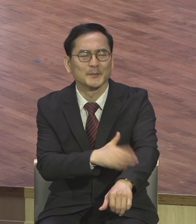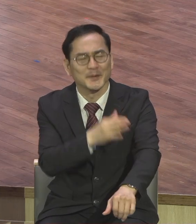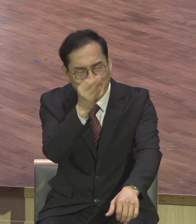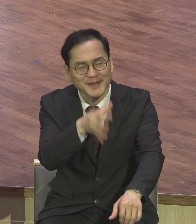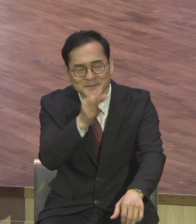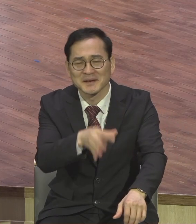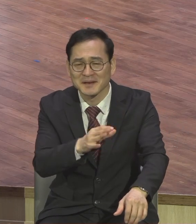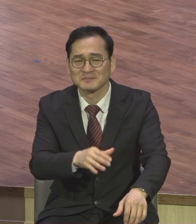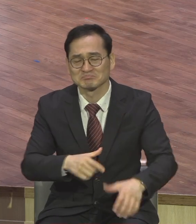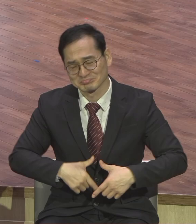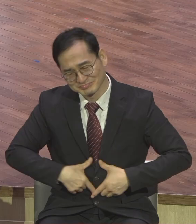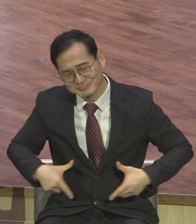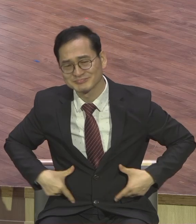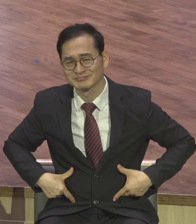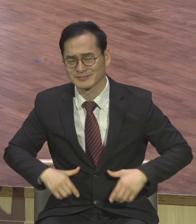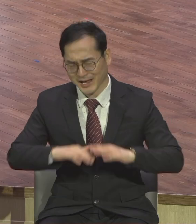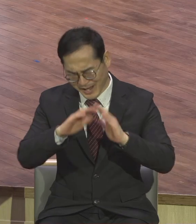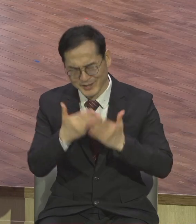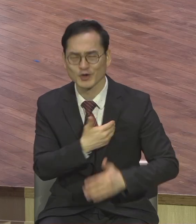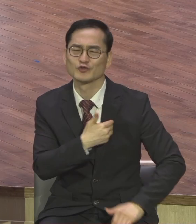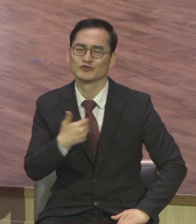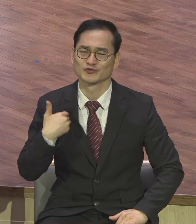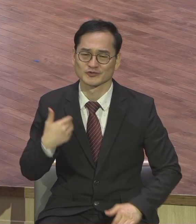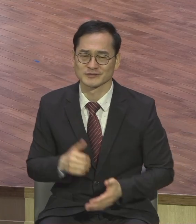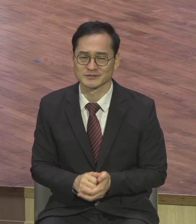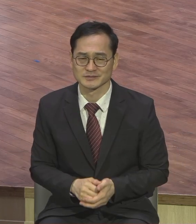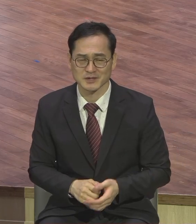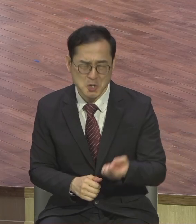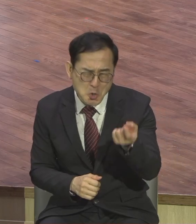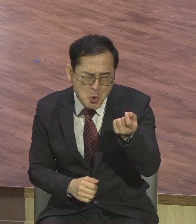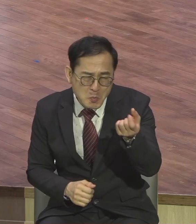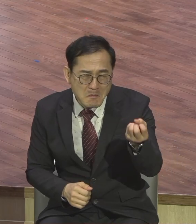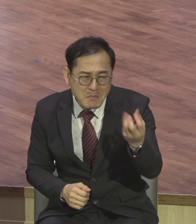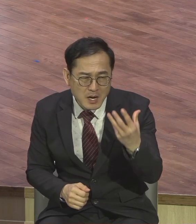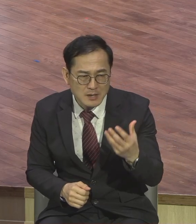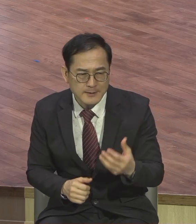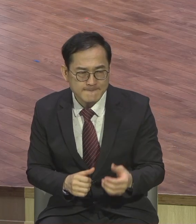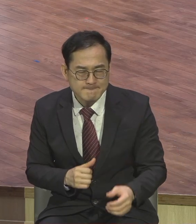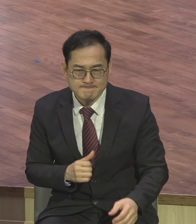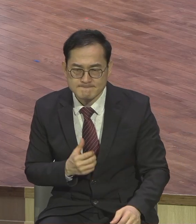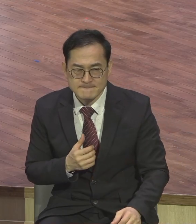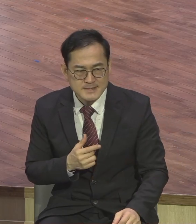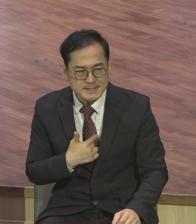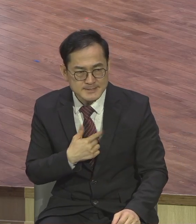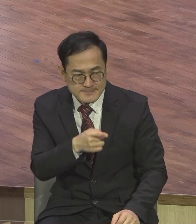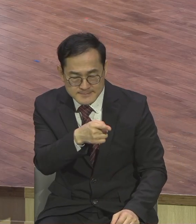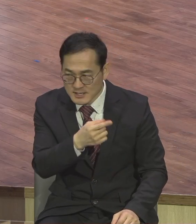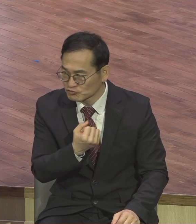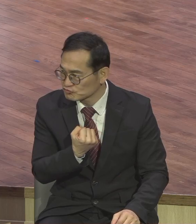사람이에요. 말 한마디 자존심 상했다고 끝까지 씹어.